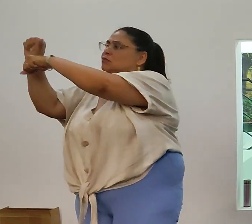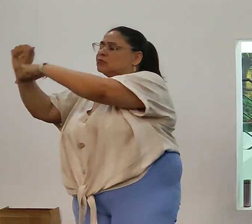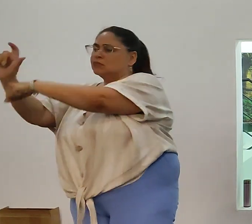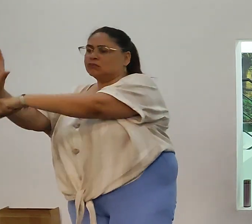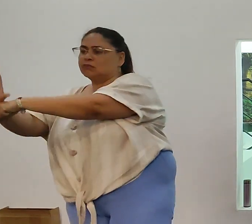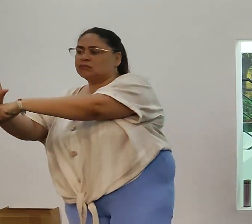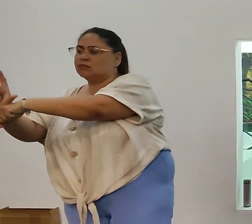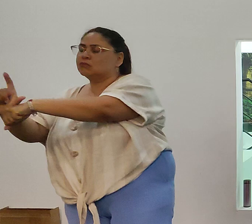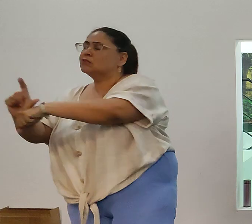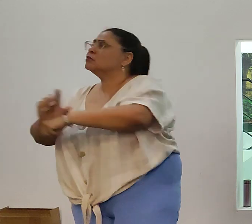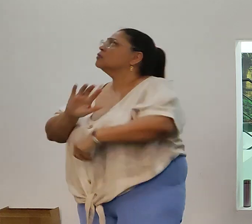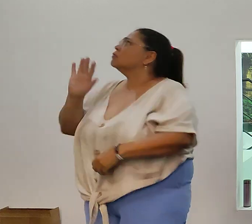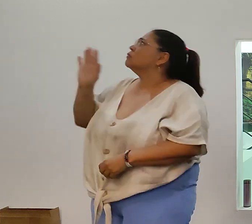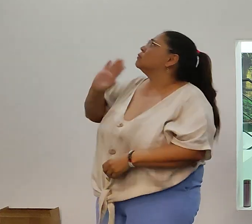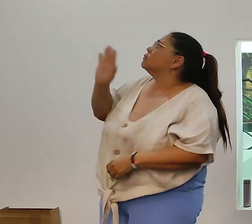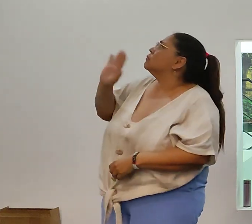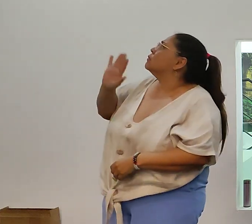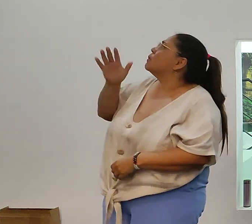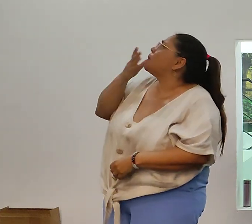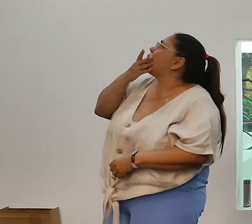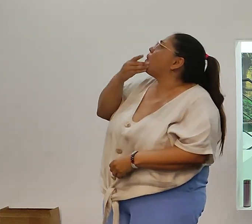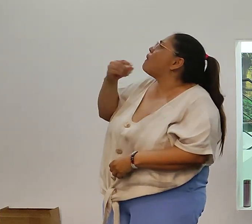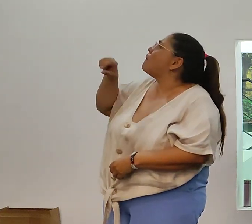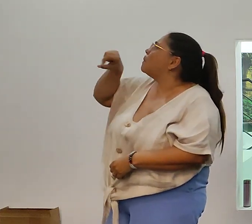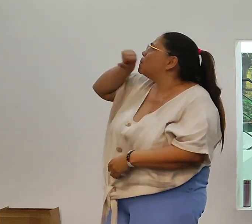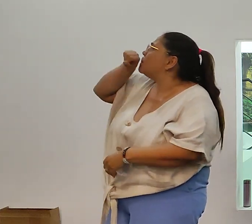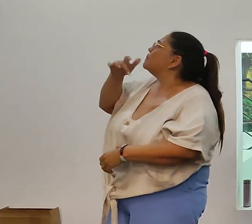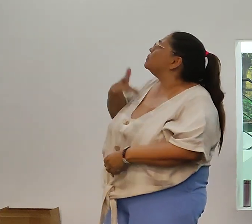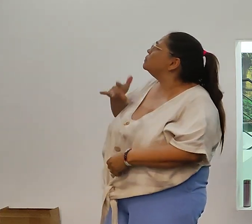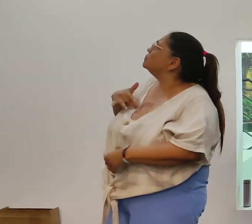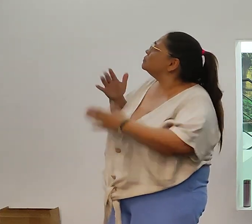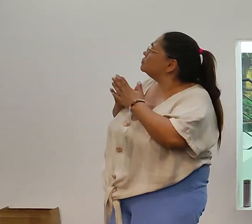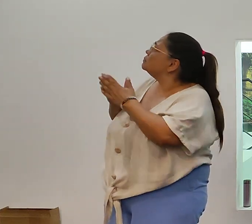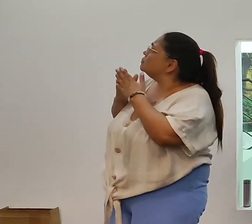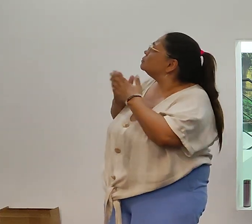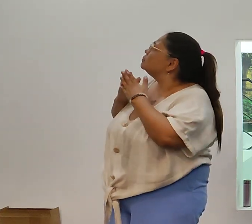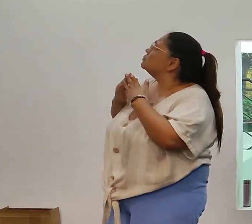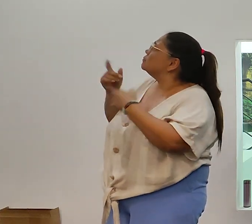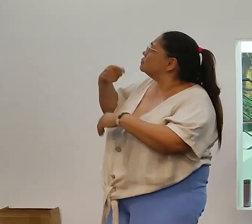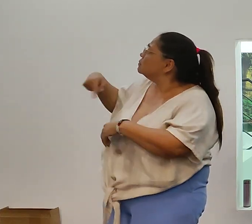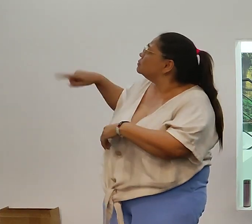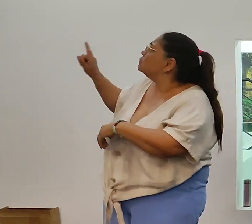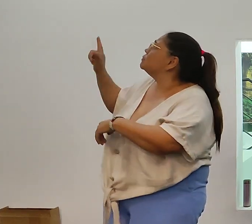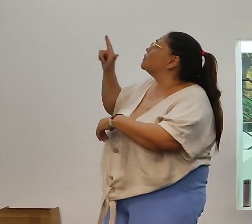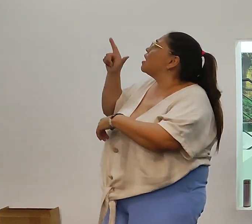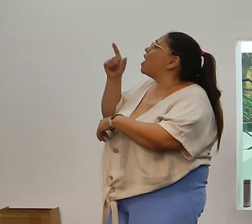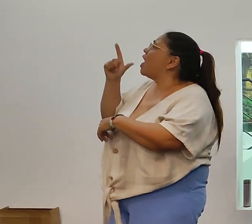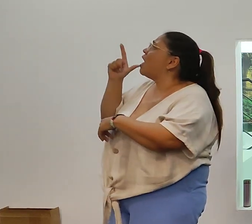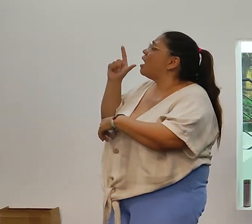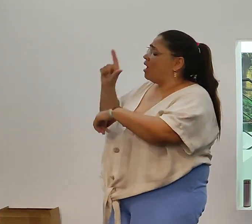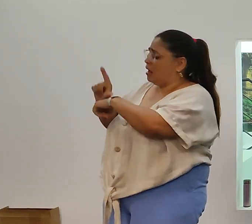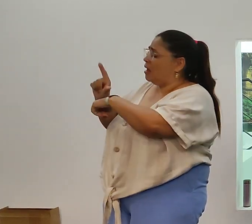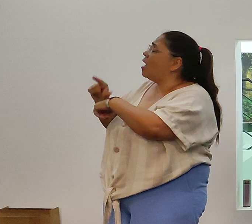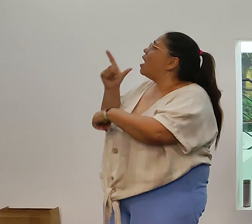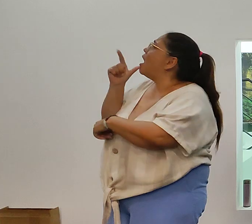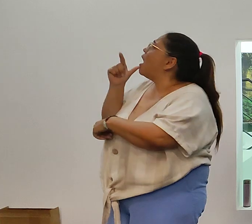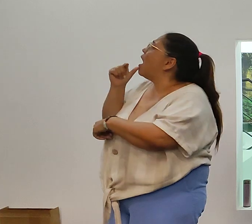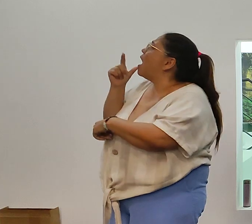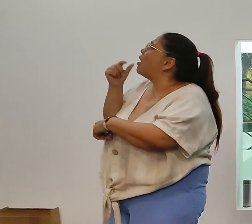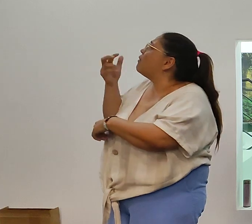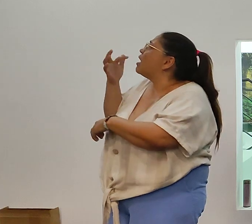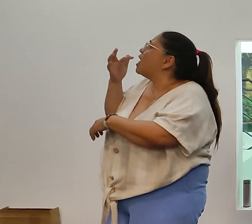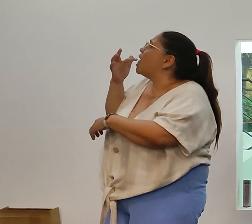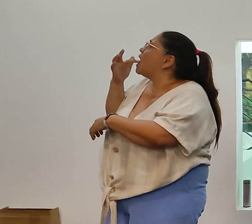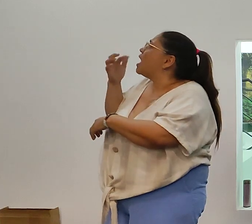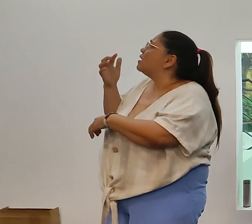e então chamou: Pai Abraão, tem misericórdia de mim e manda que Lázaro molhe a ponta do dedo na água e refresque a